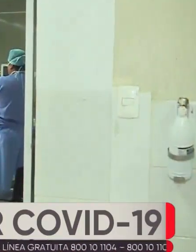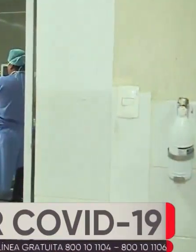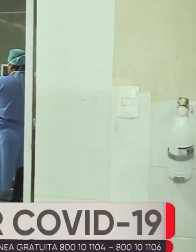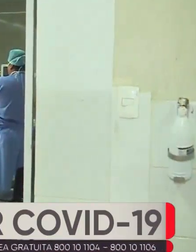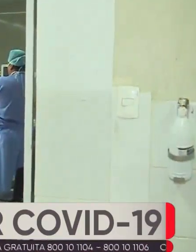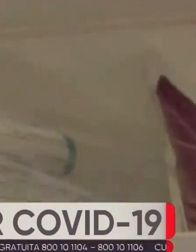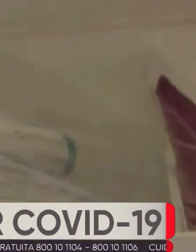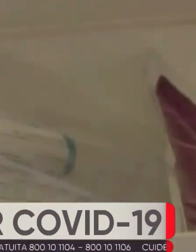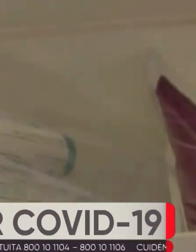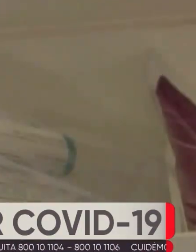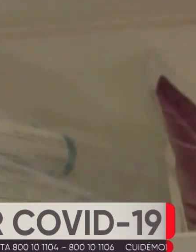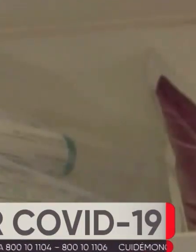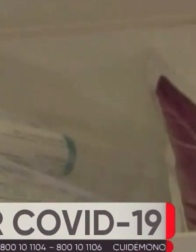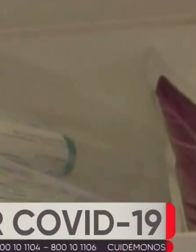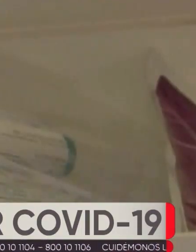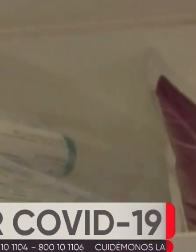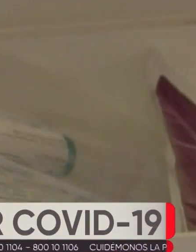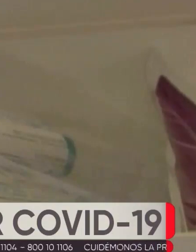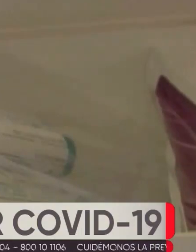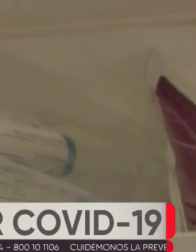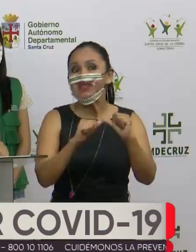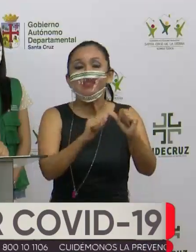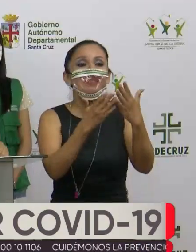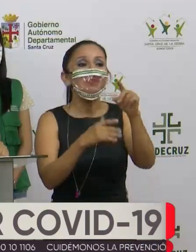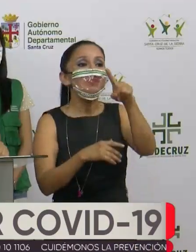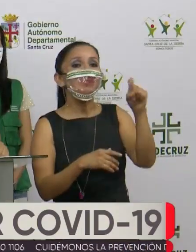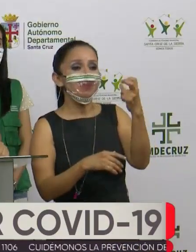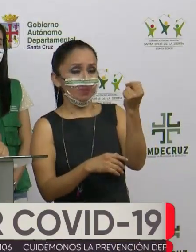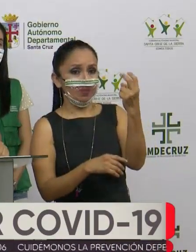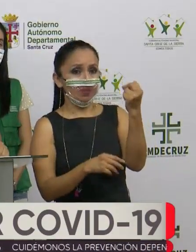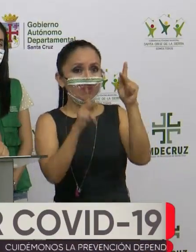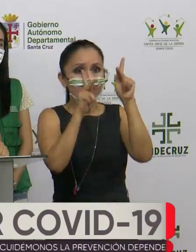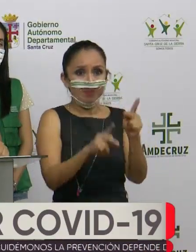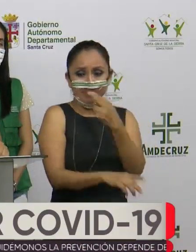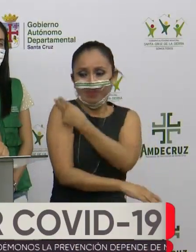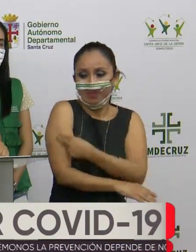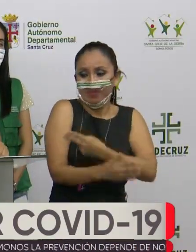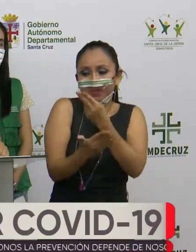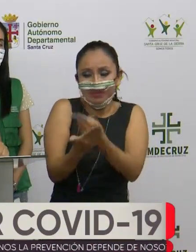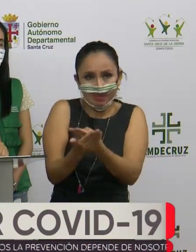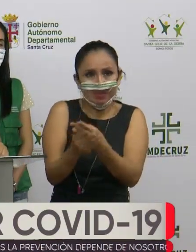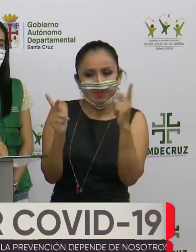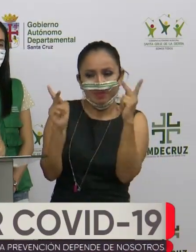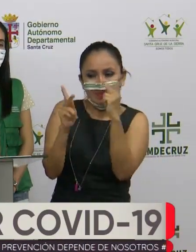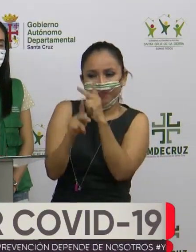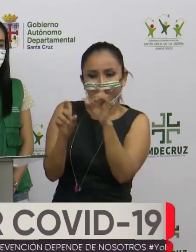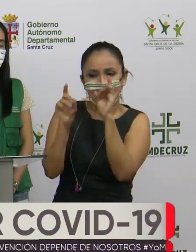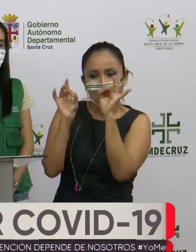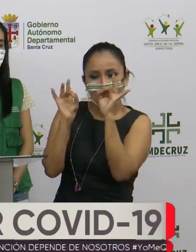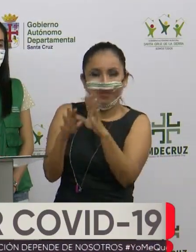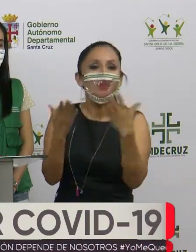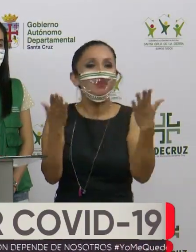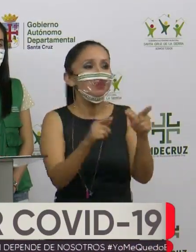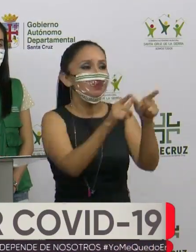15 años. Continuamos con 112 pacientes en nuestras terapias intensivas en los 3 subsectores.